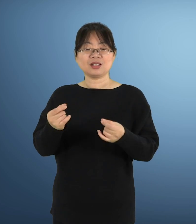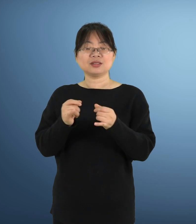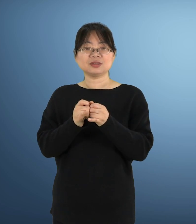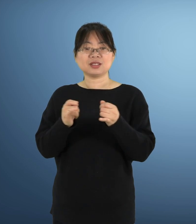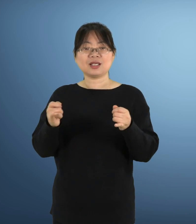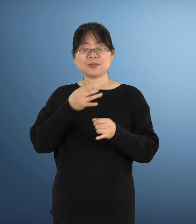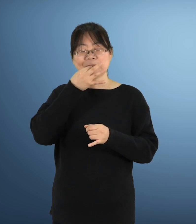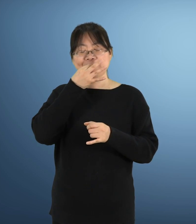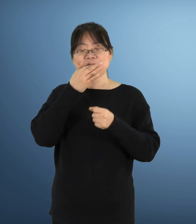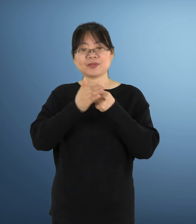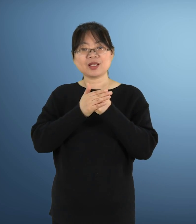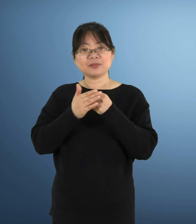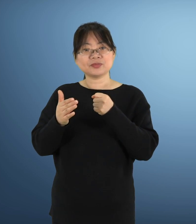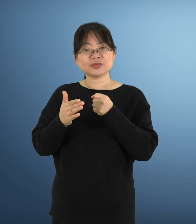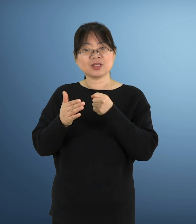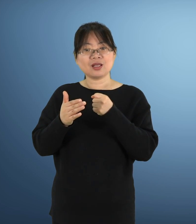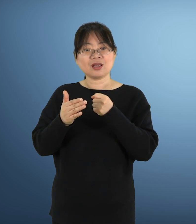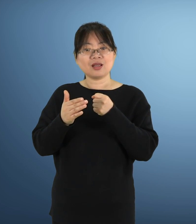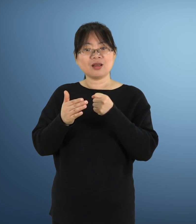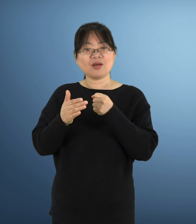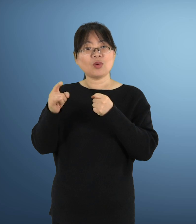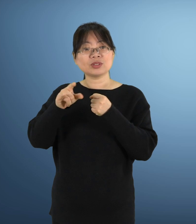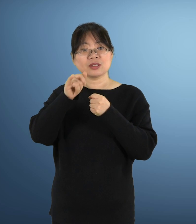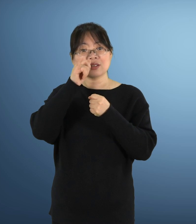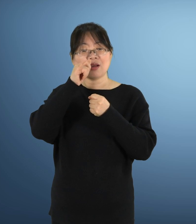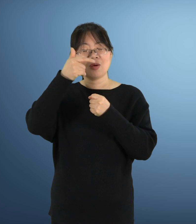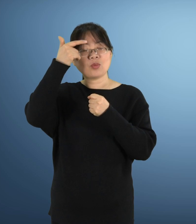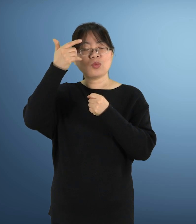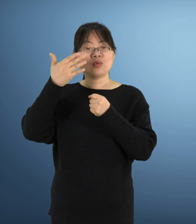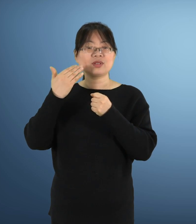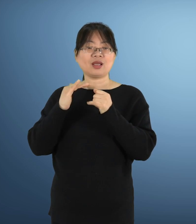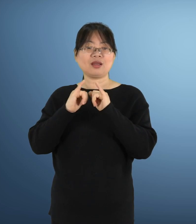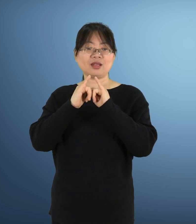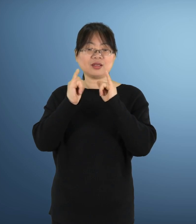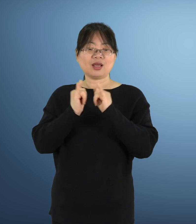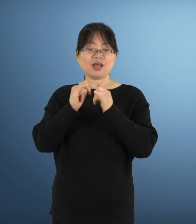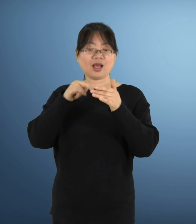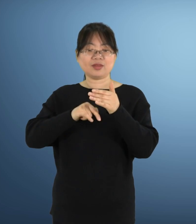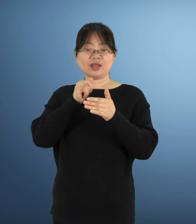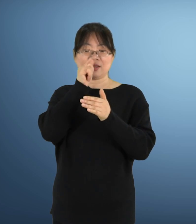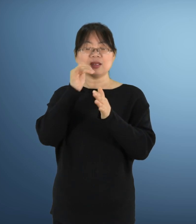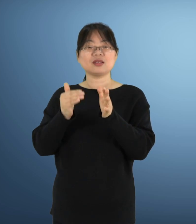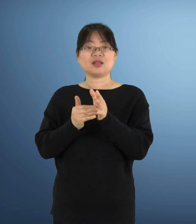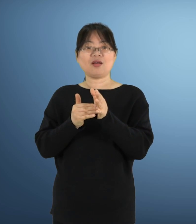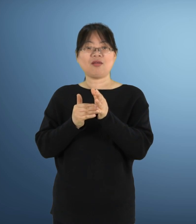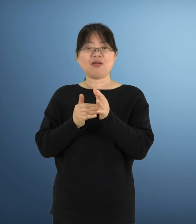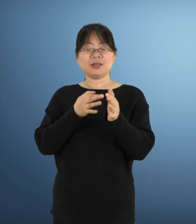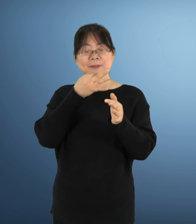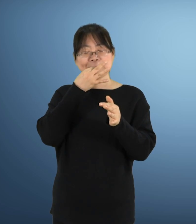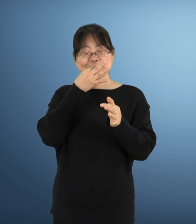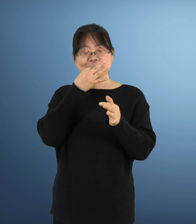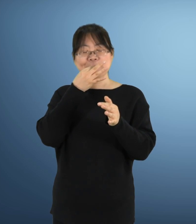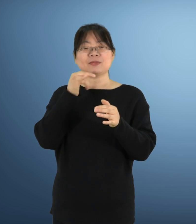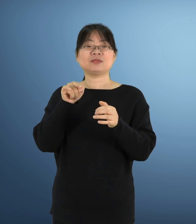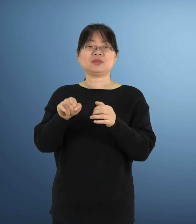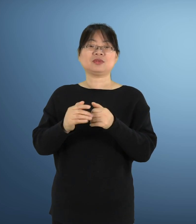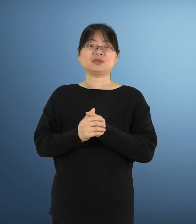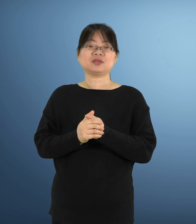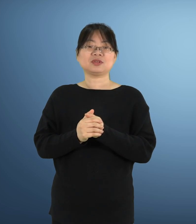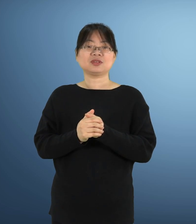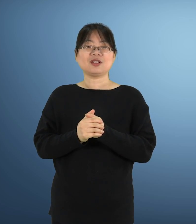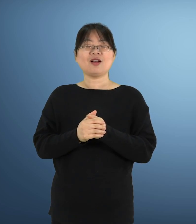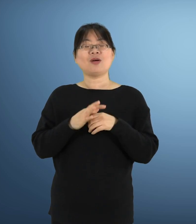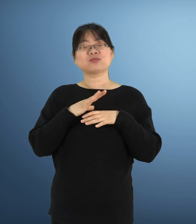인간의 탐욕이 어디에도 있었다는 얘기예요. 고대 사회에서부터도 있었다는 얘기예요. 탐욕이라는 것은